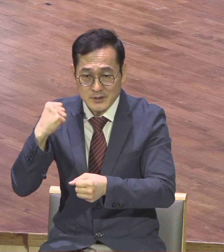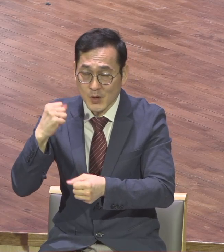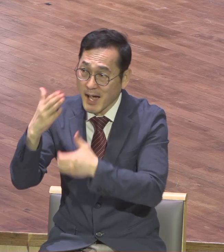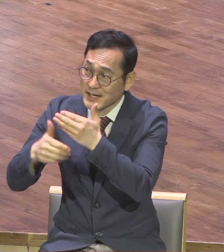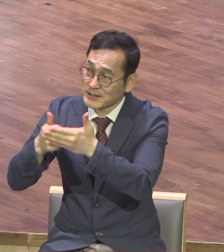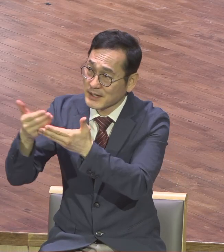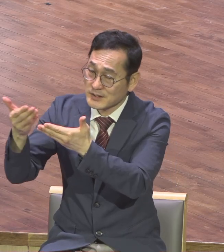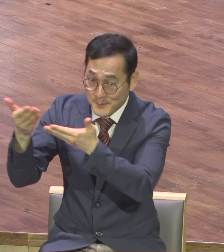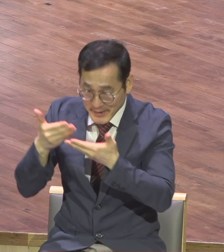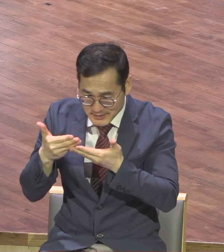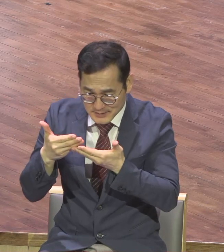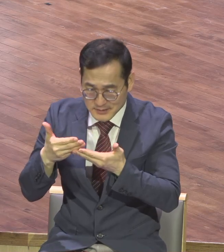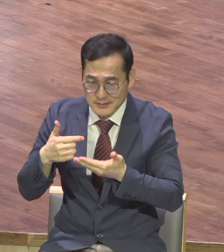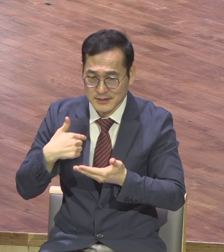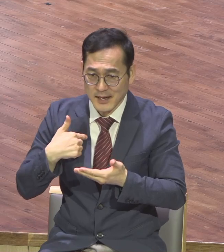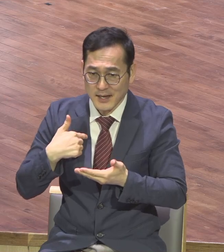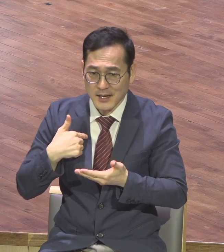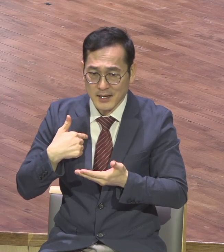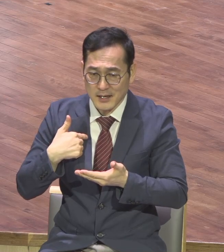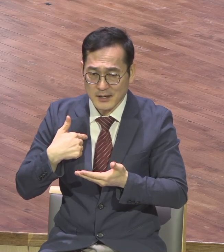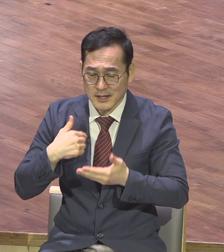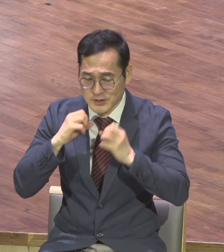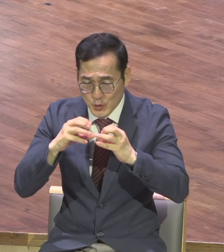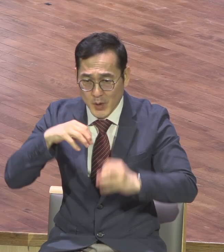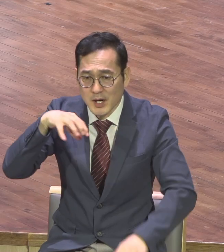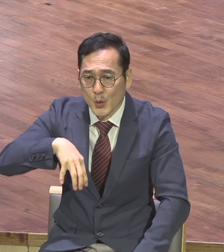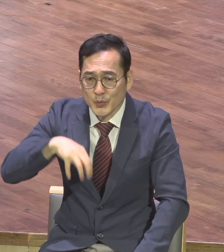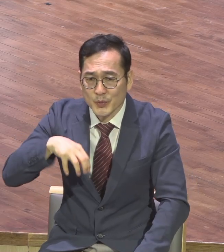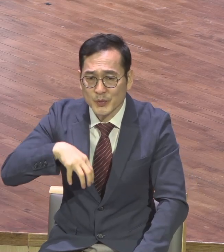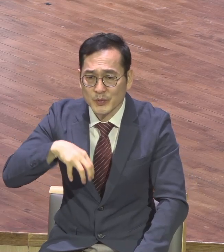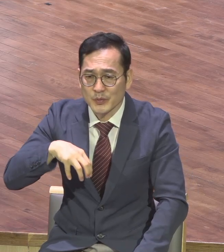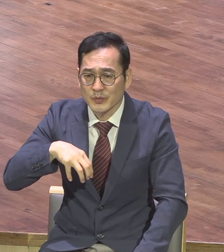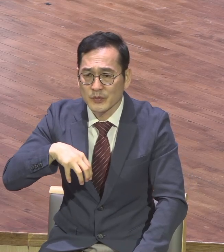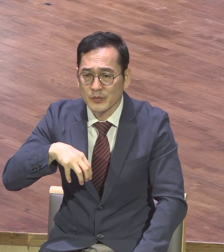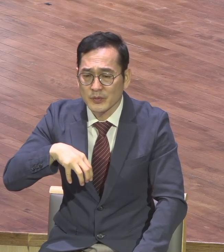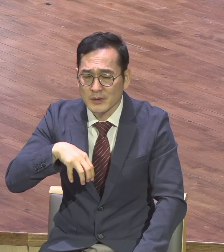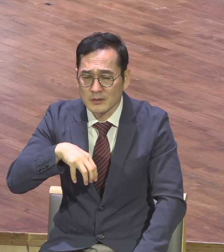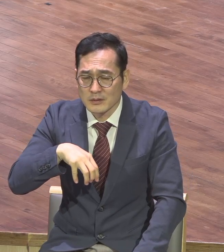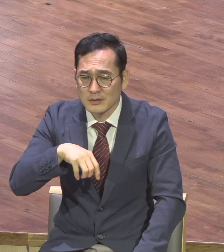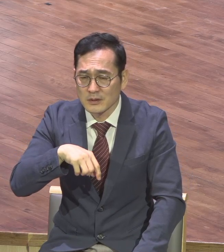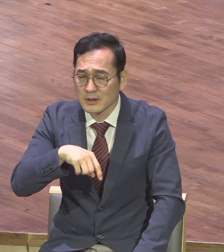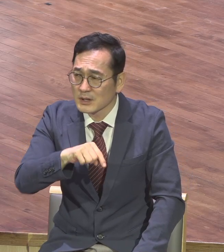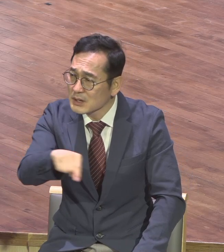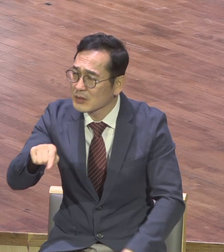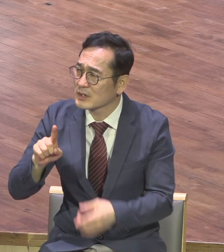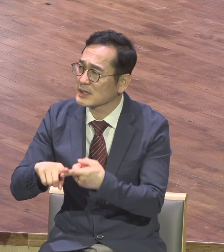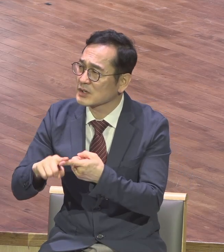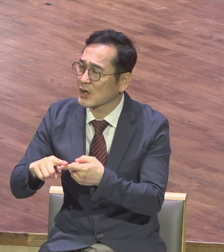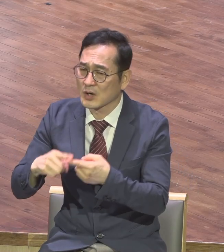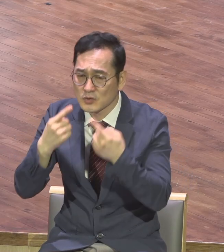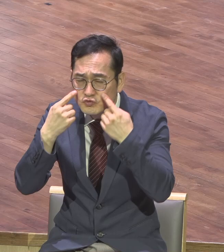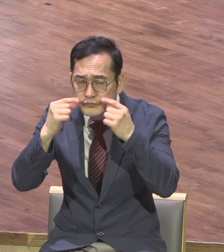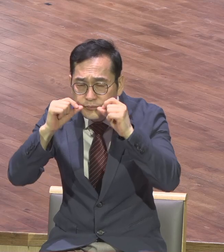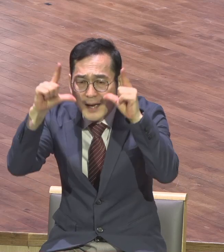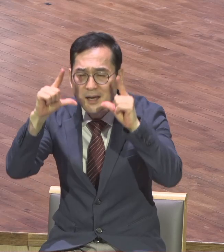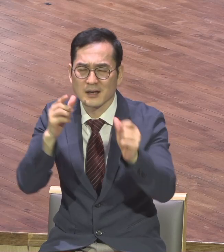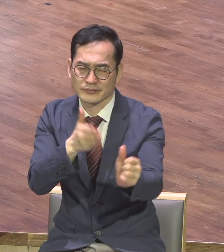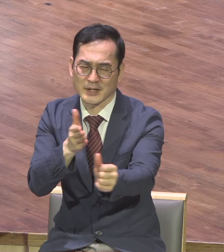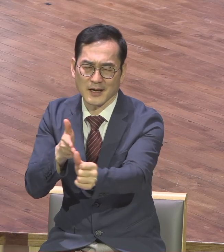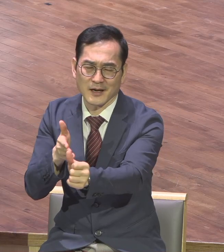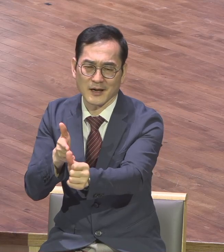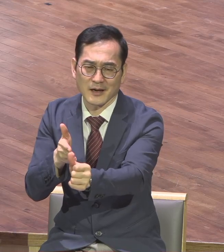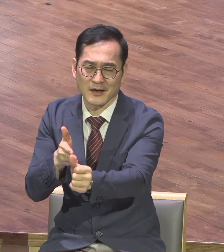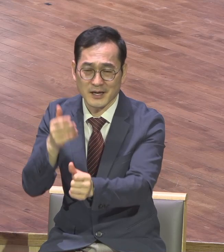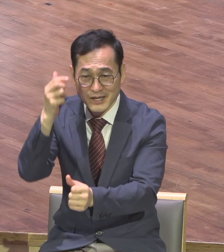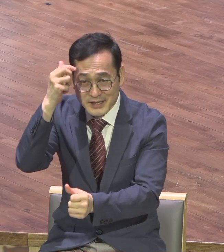여기에 대해서 그렇게 눈을 좀 열어봐라. 우리에게 주어진 영적인